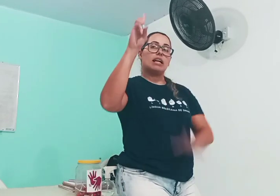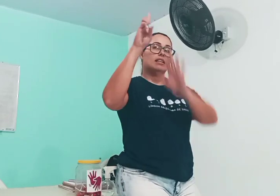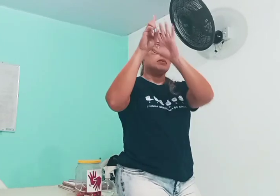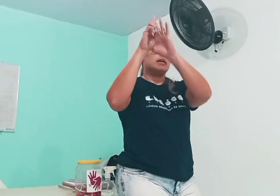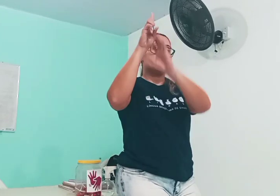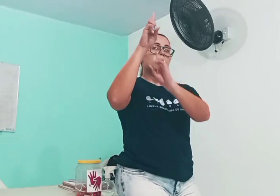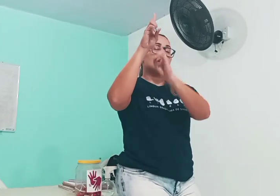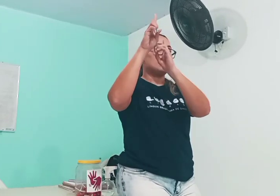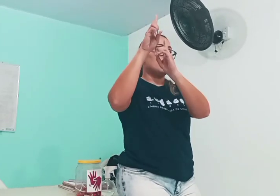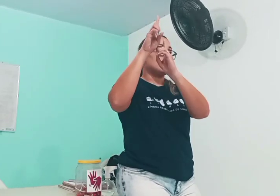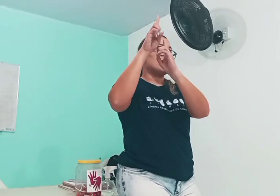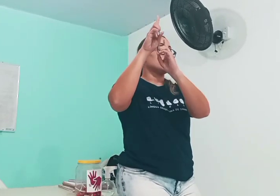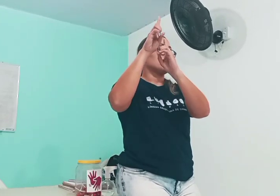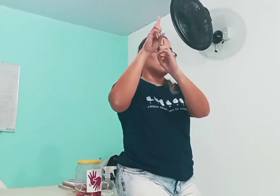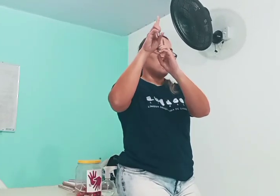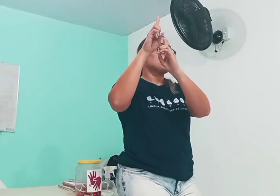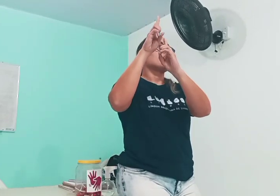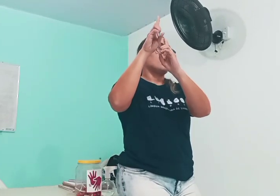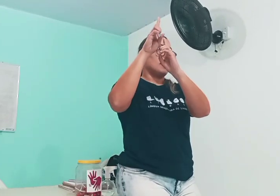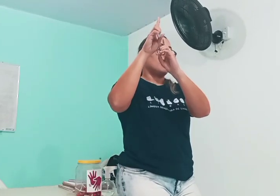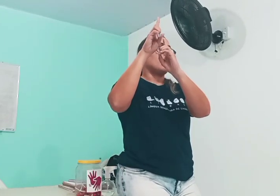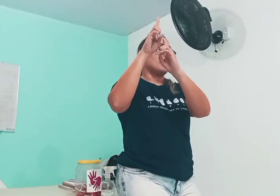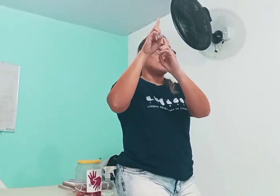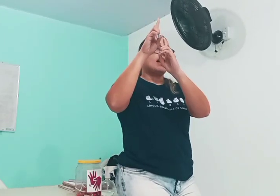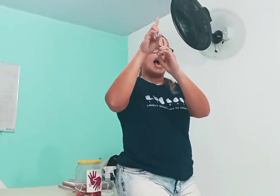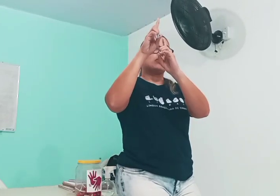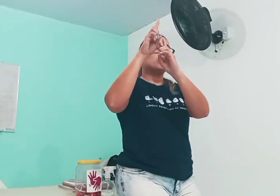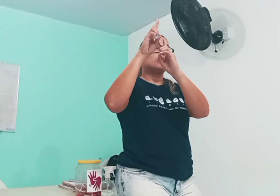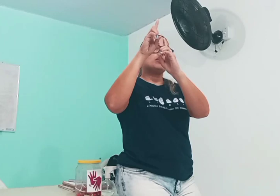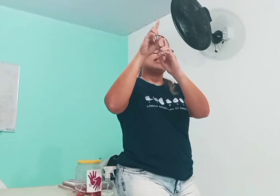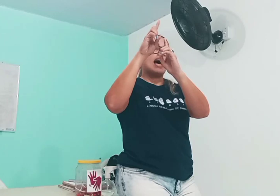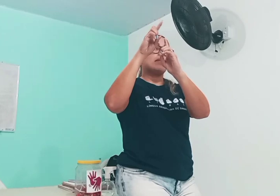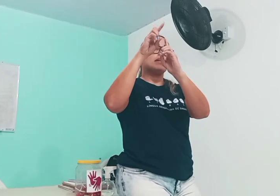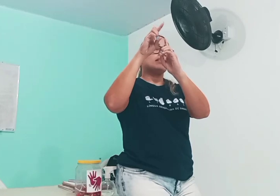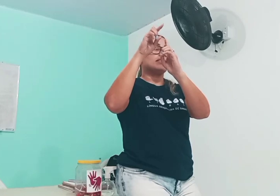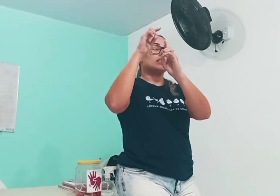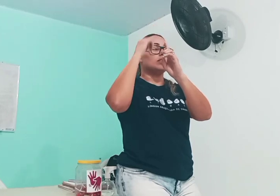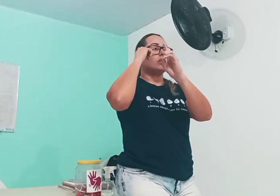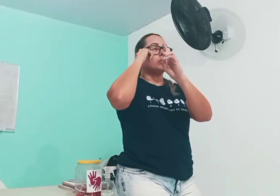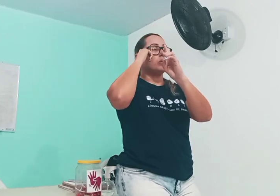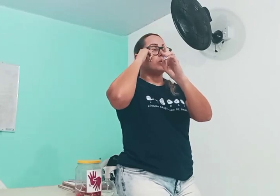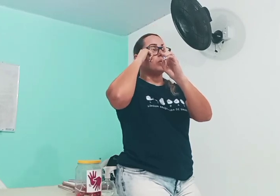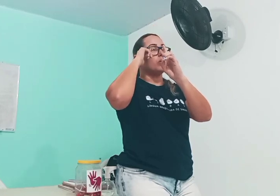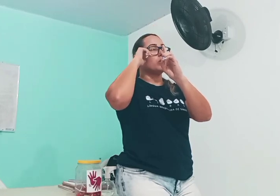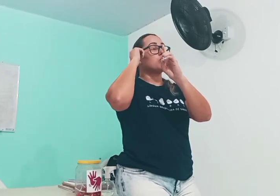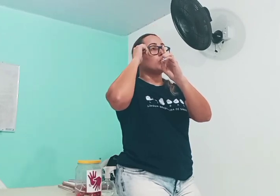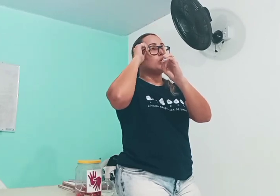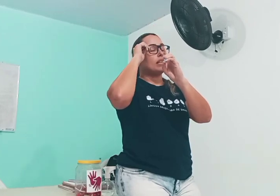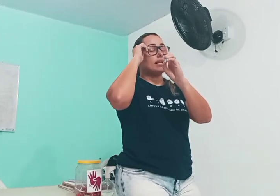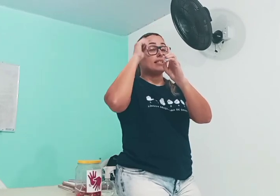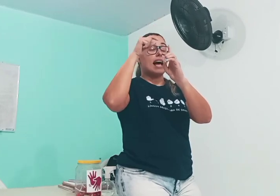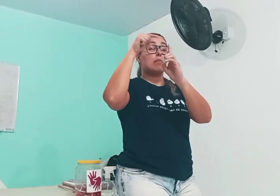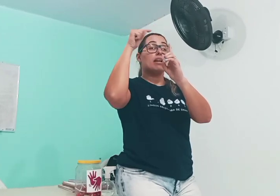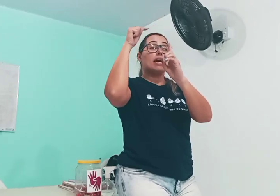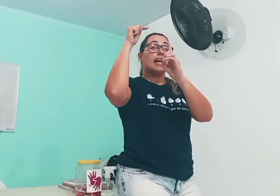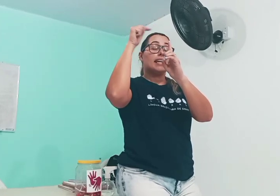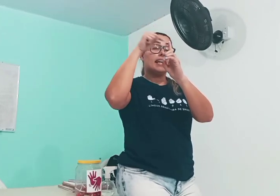daqui mesmo fazer esse. Você que já faz filho. Aí todo mundo sabe, assim, né, o surdo, né, que sabe, que